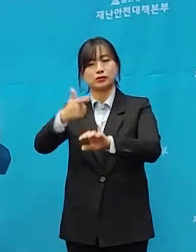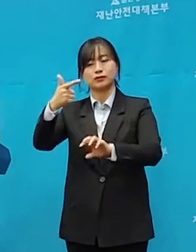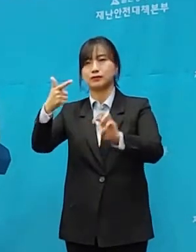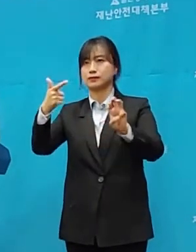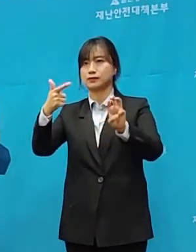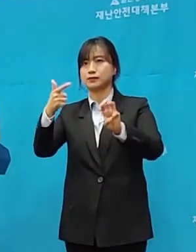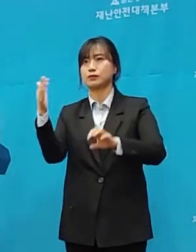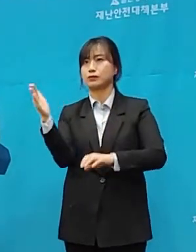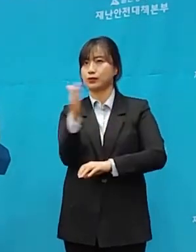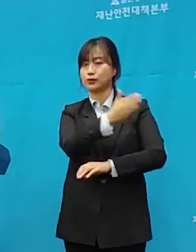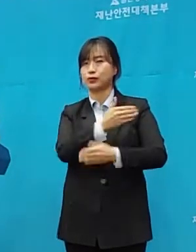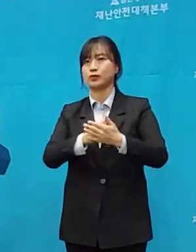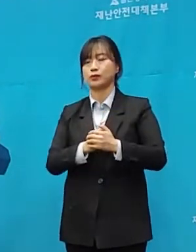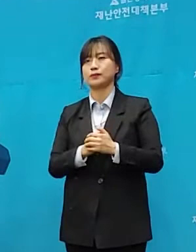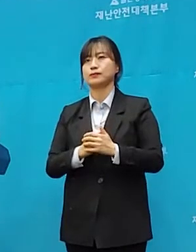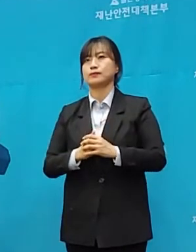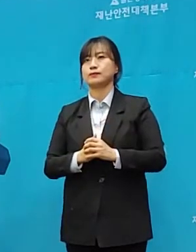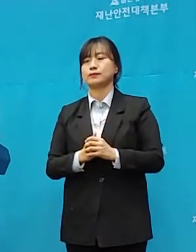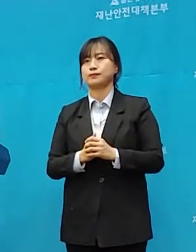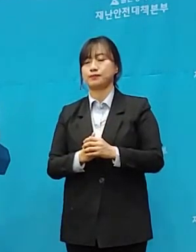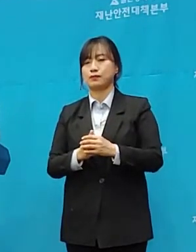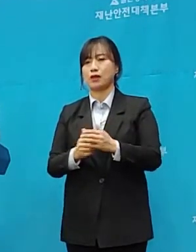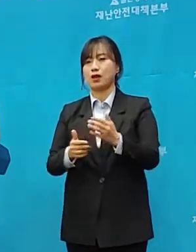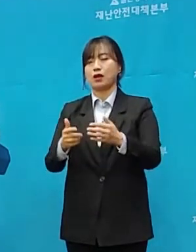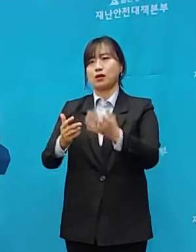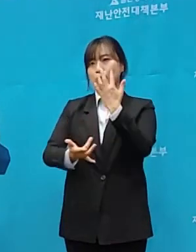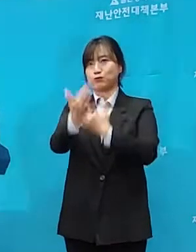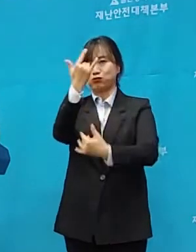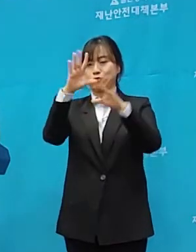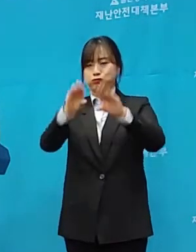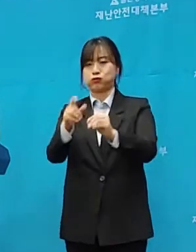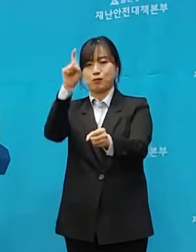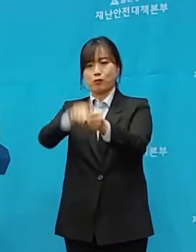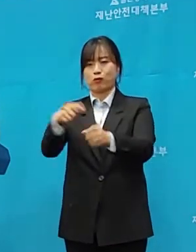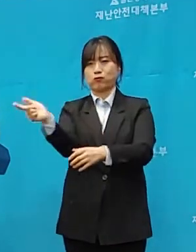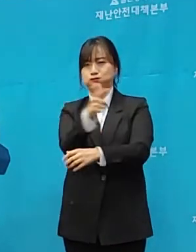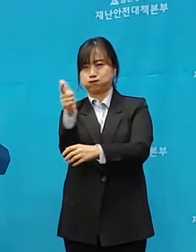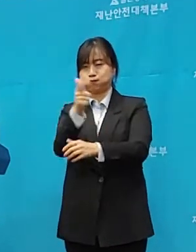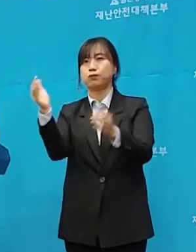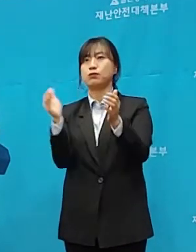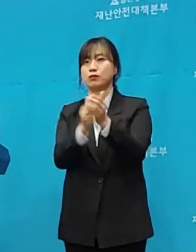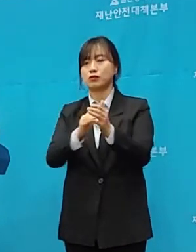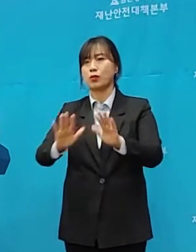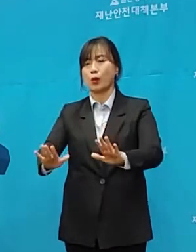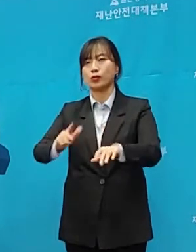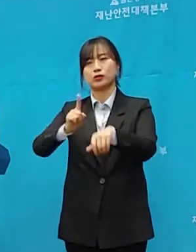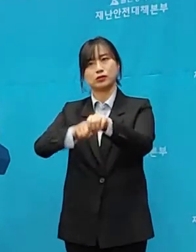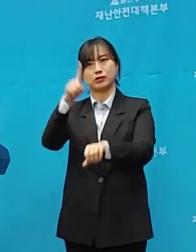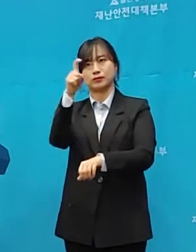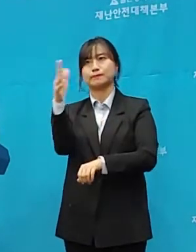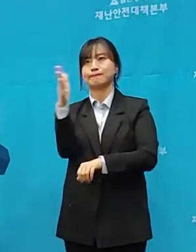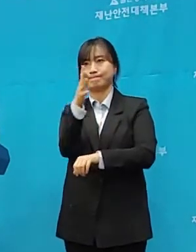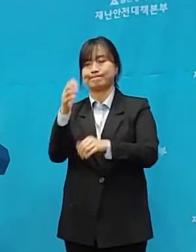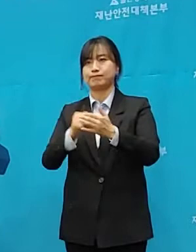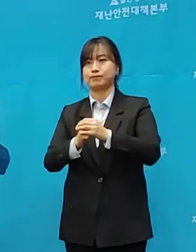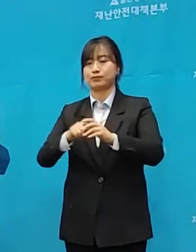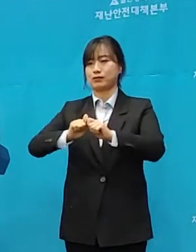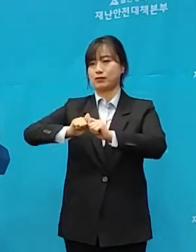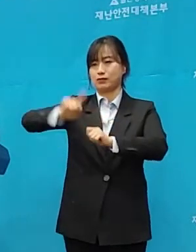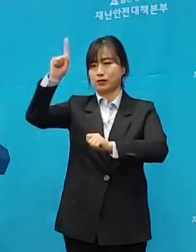30분경부터 본격적으로 진화 작업을 재개한 끝에 오전 11시경